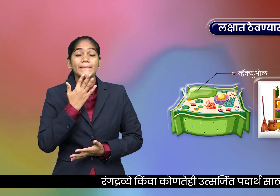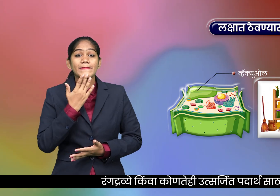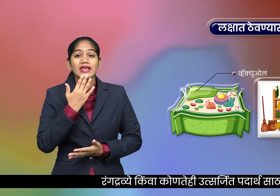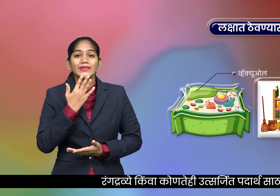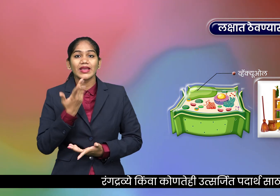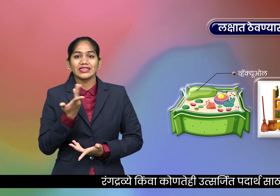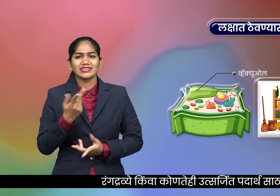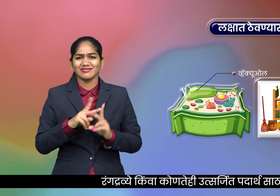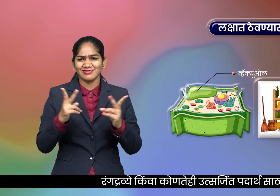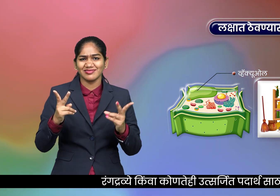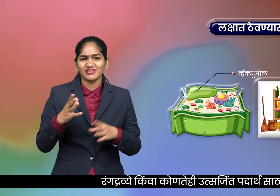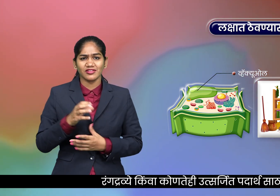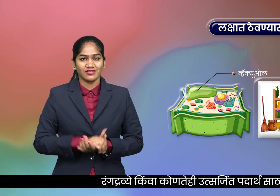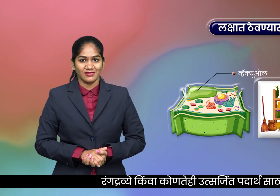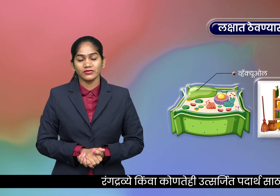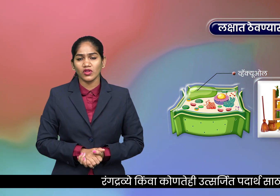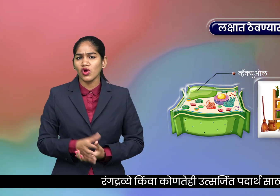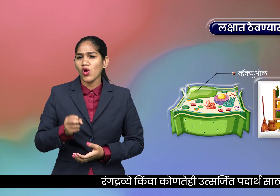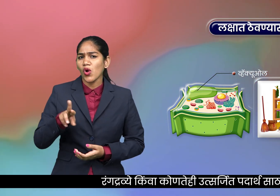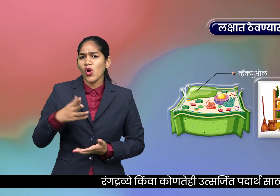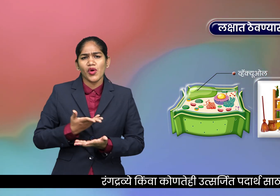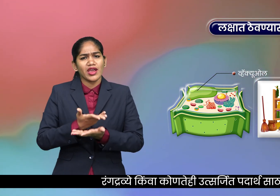रंगद्रव्ये किंवा कोणतेही उत्सर्जित पदार्थ साठवते.